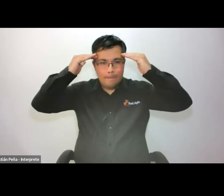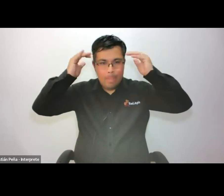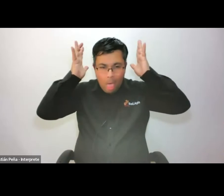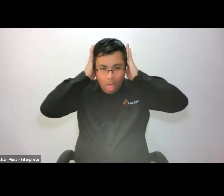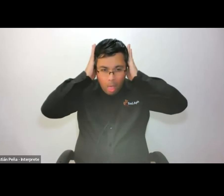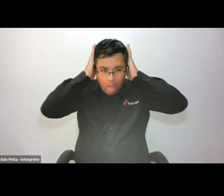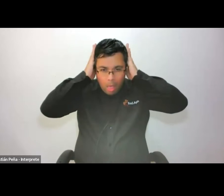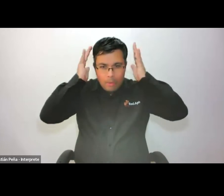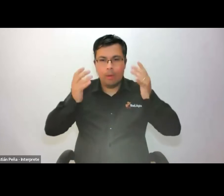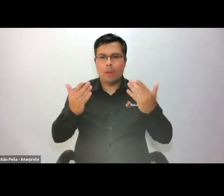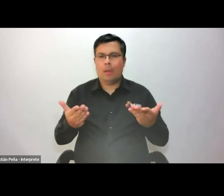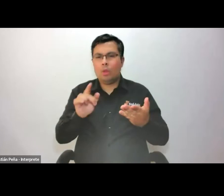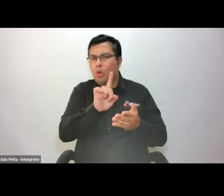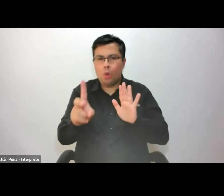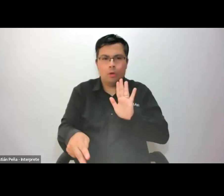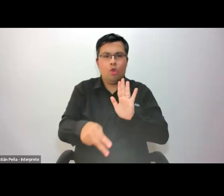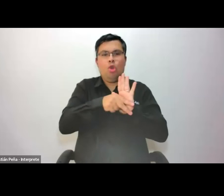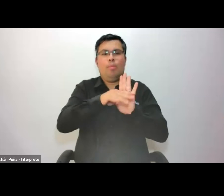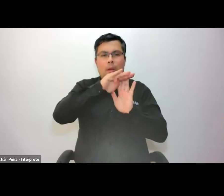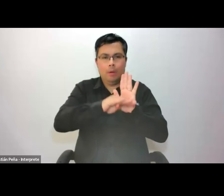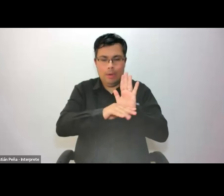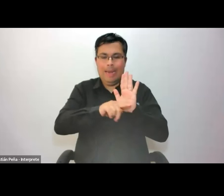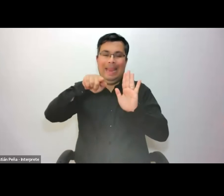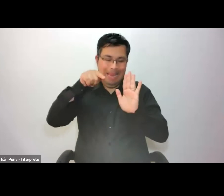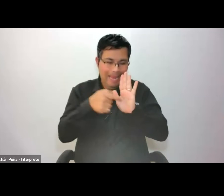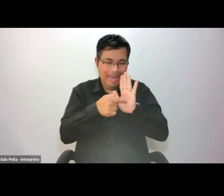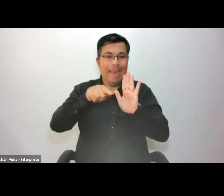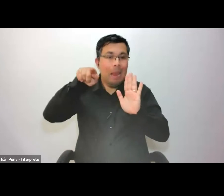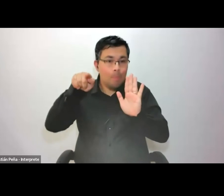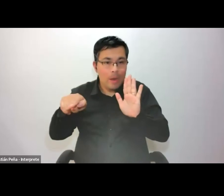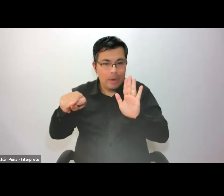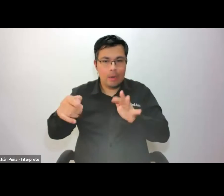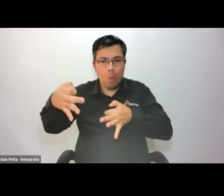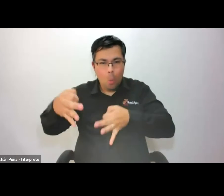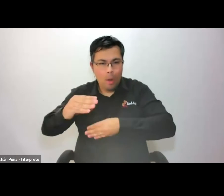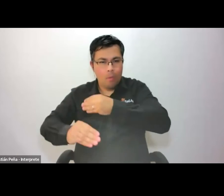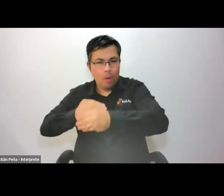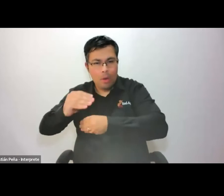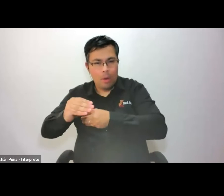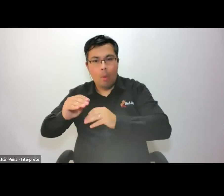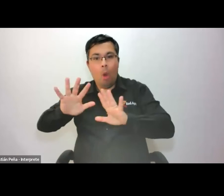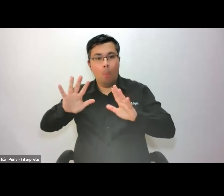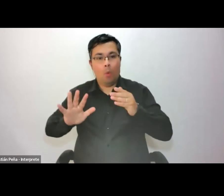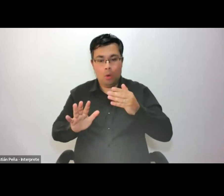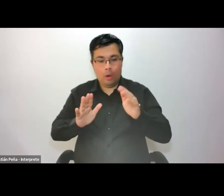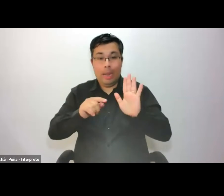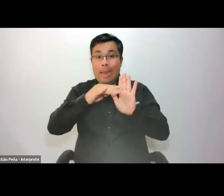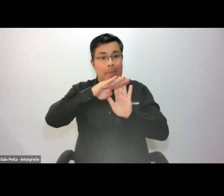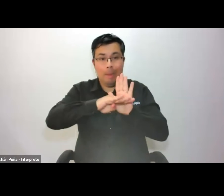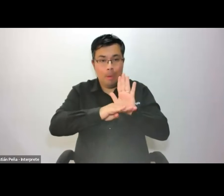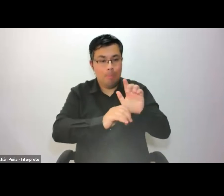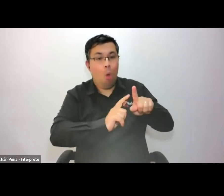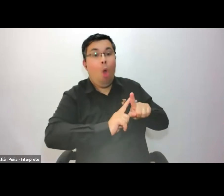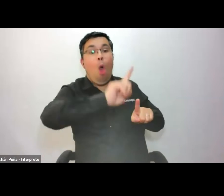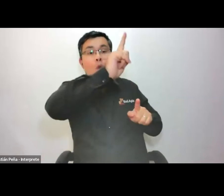tipo que uno pueda decir, este le va a funcionar a usted porque quizás ese mismo reglamento no le va a servir a otra comunidad, porque quizás las